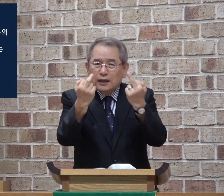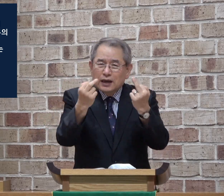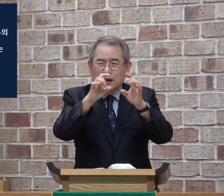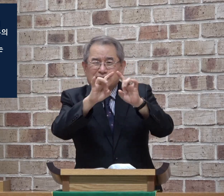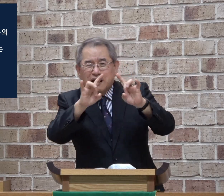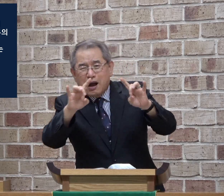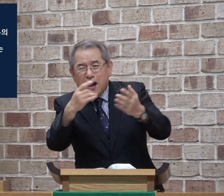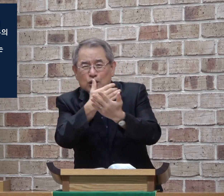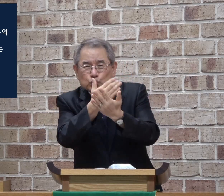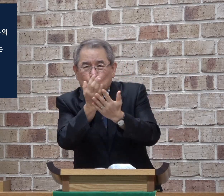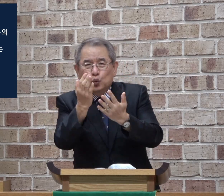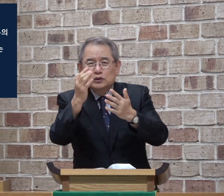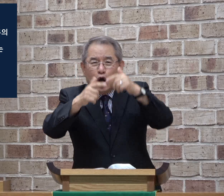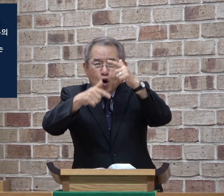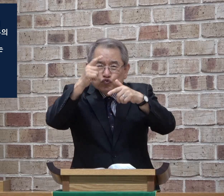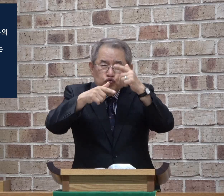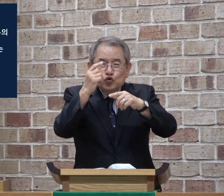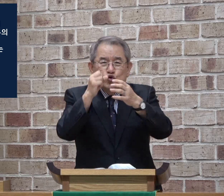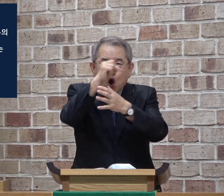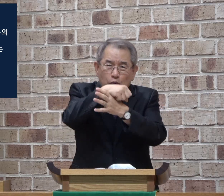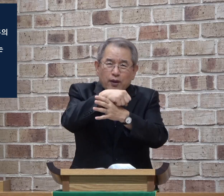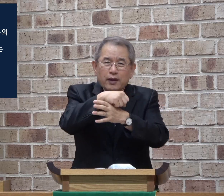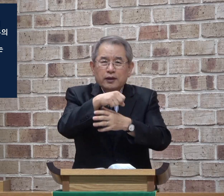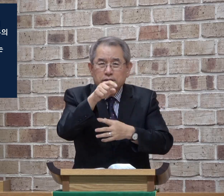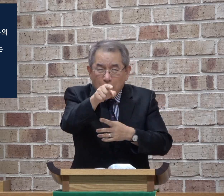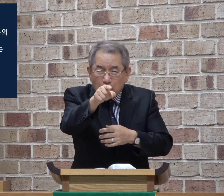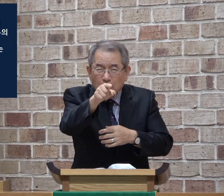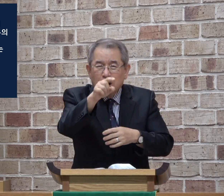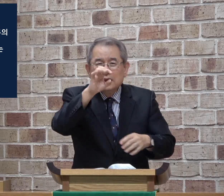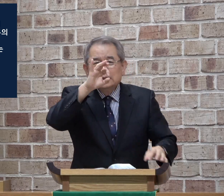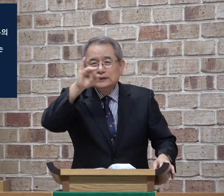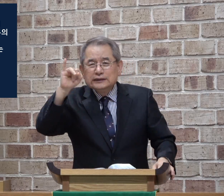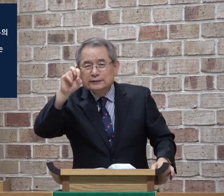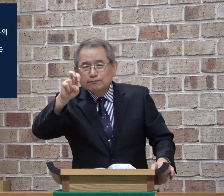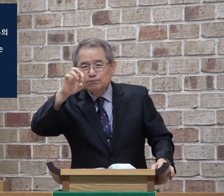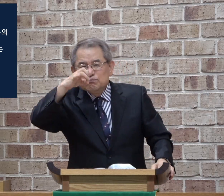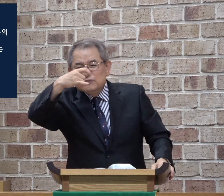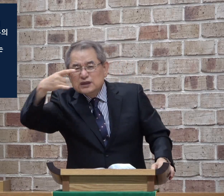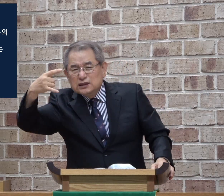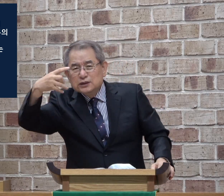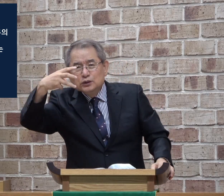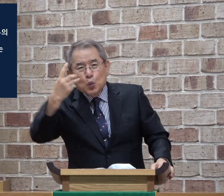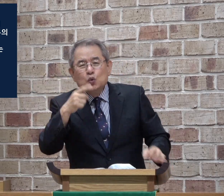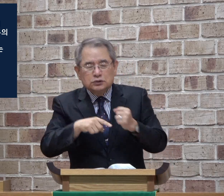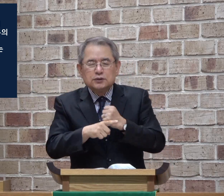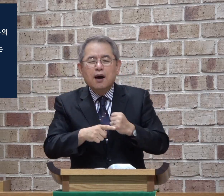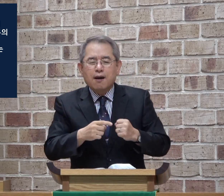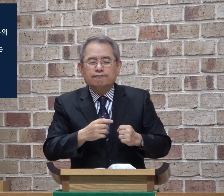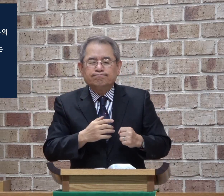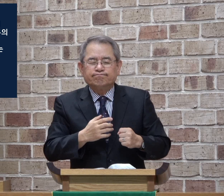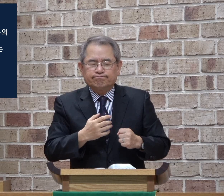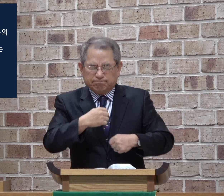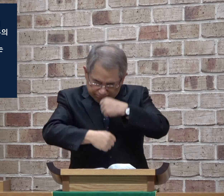동산 각종 나무의 열매는 내가 임의로 먹되